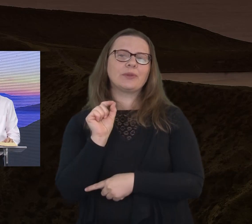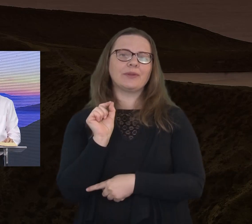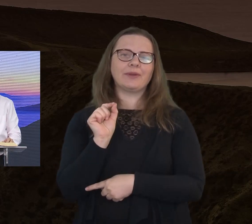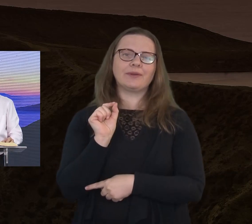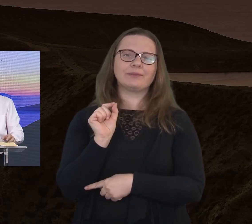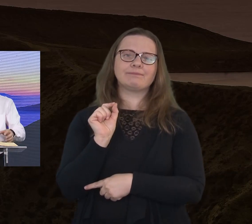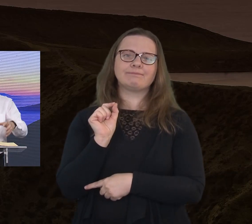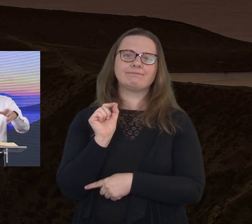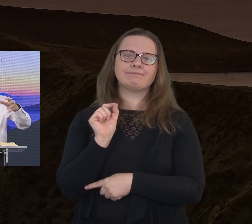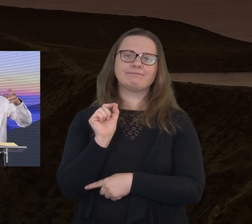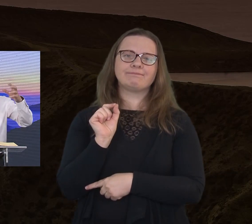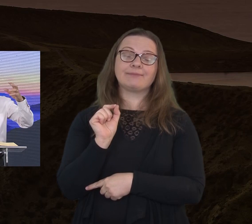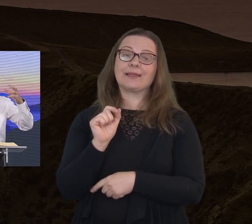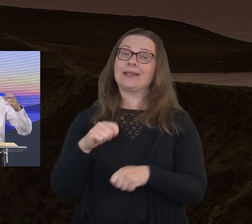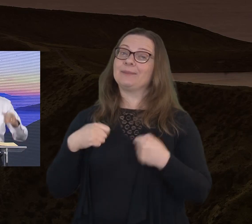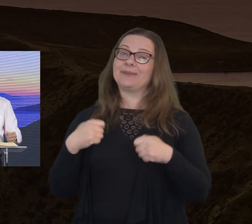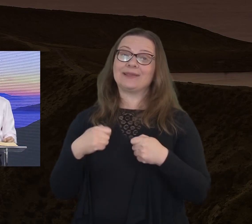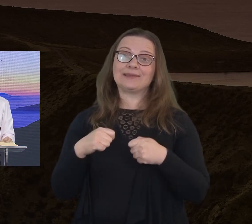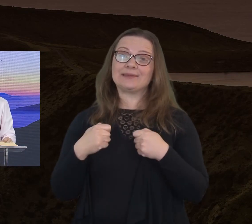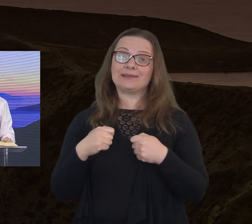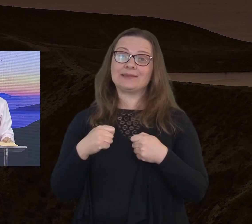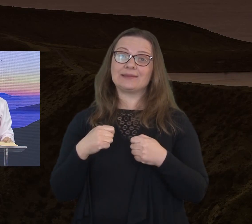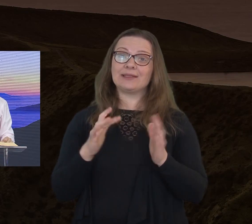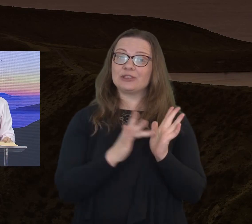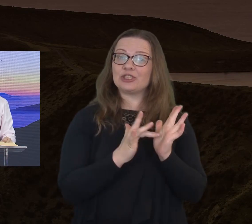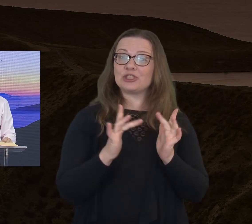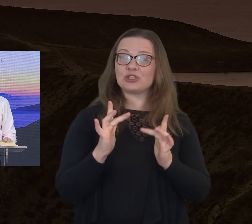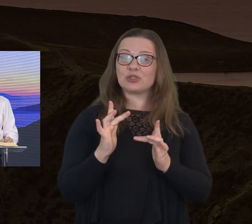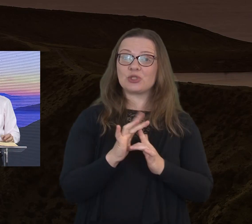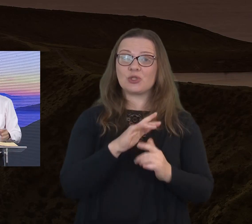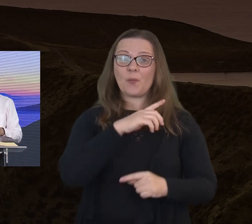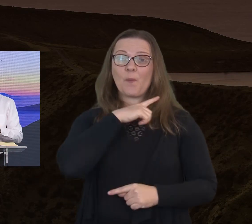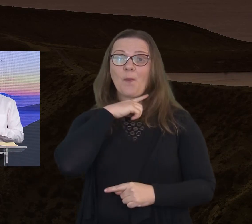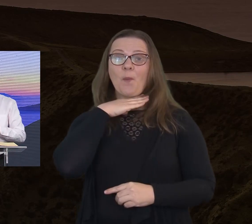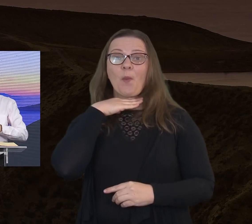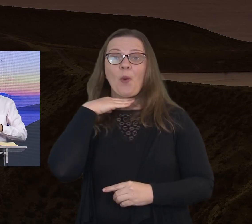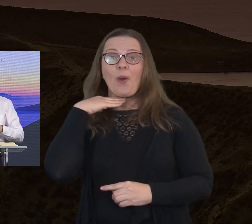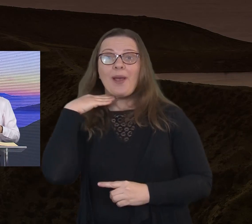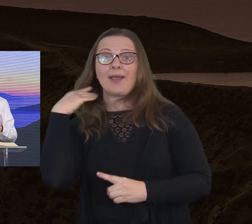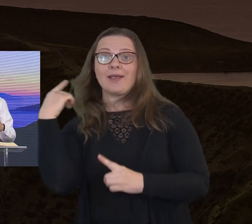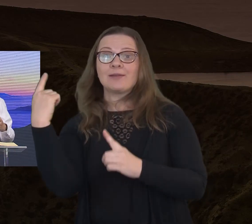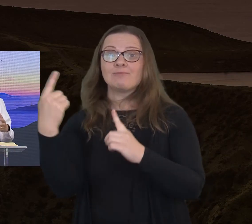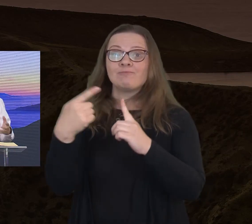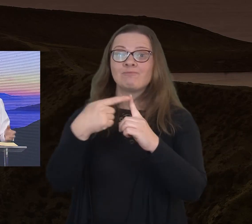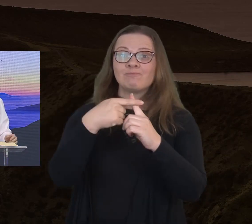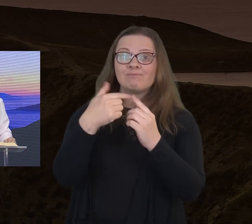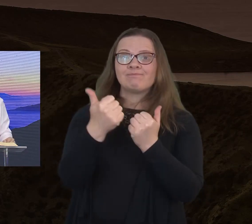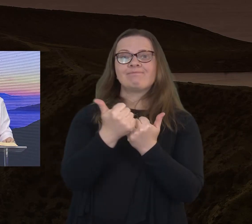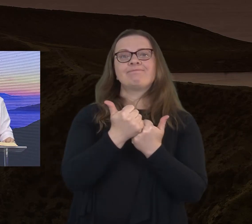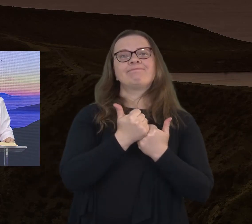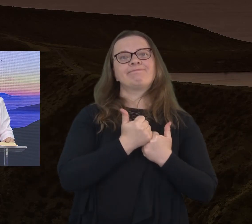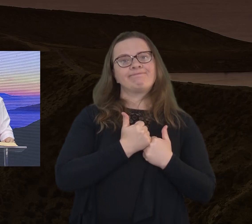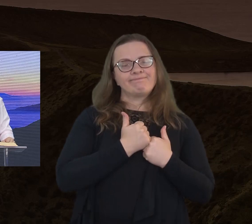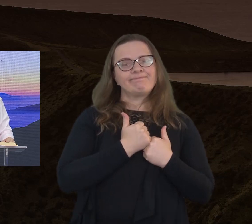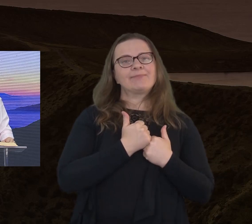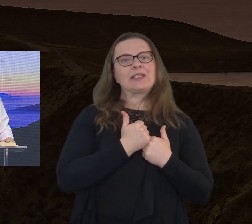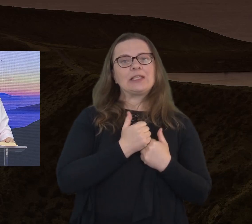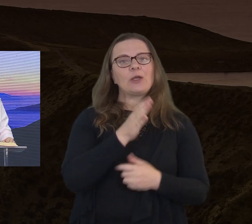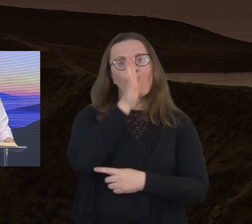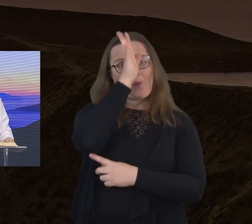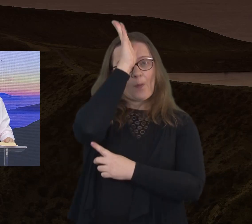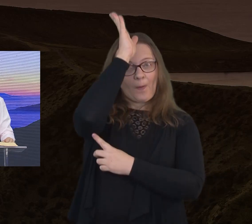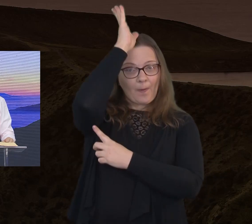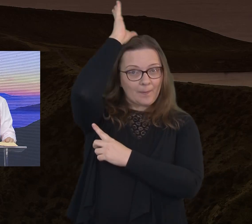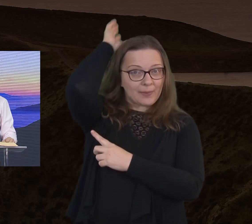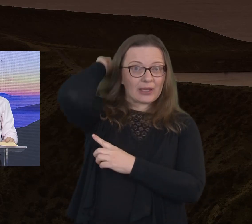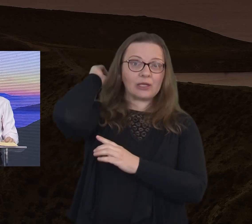ser feita por meio da redenção de Cristo. Porque nos primeiros capítulos do livro de Romanos,